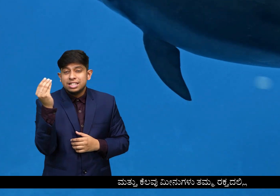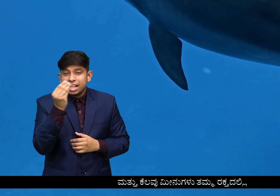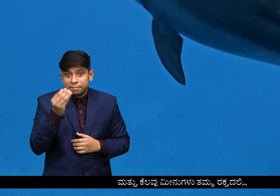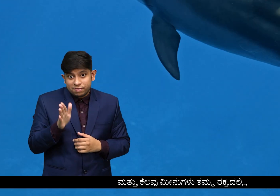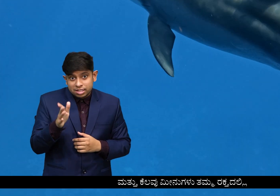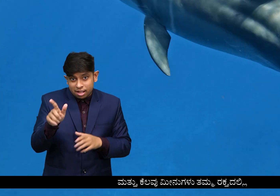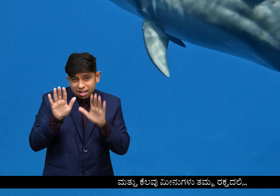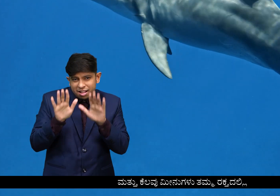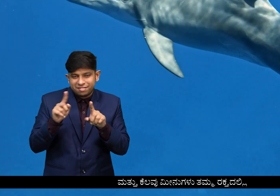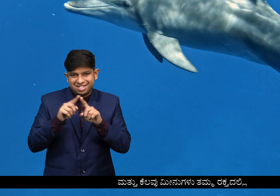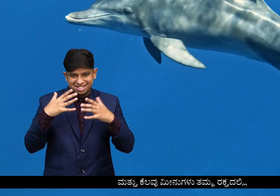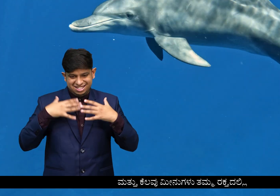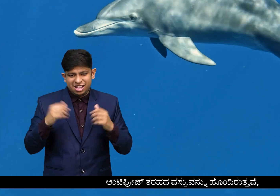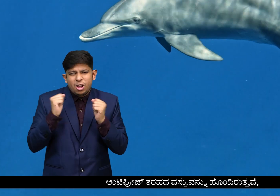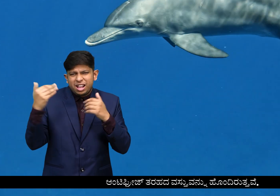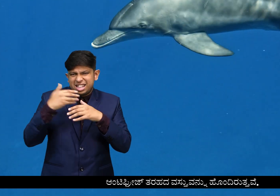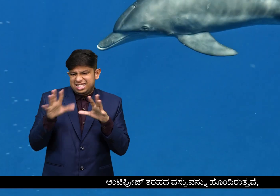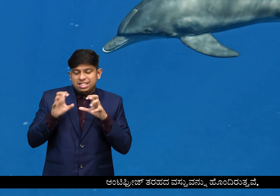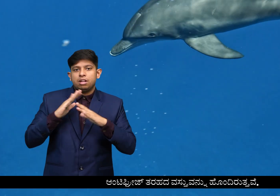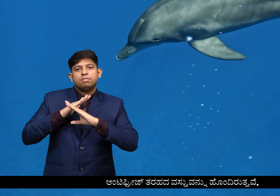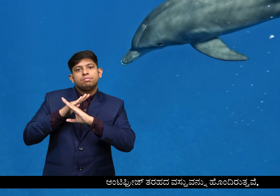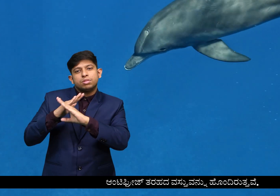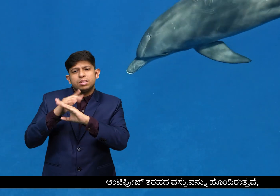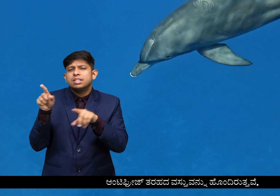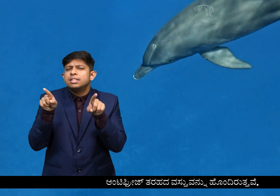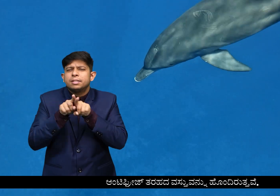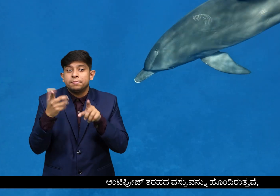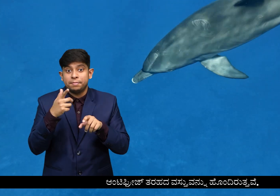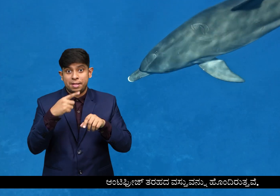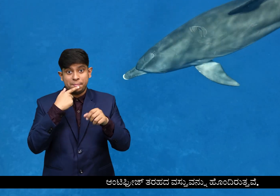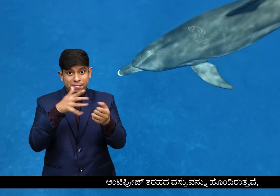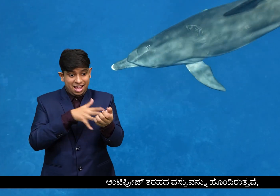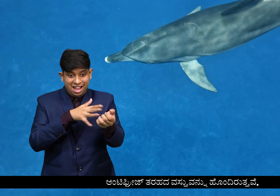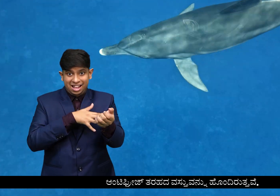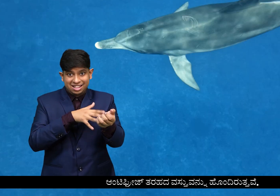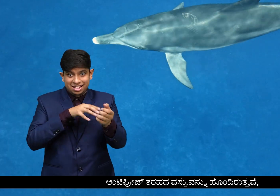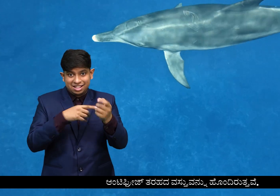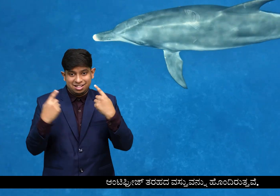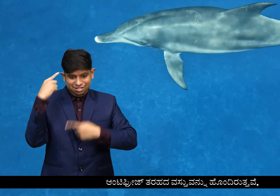ಮತ್ತು ಕೆಲ ಮೀನುಗಳು ತಮ್ಮ ರಕ್ತದಲ್ಲಿ ಆಂಟಿಫ್ರಿಜ್ ತರಹದ ವಸ್ತುಗಳನ್ನು ಹೊಂದಿರುತ್ತದೆ.